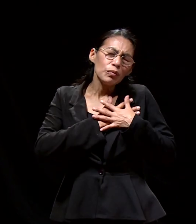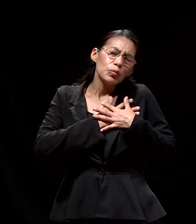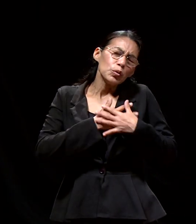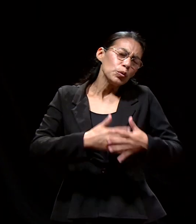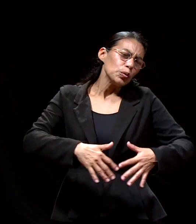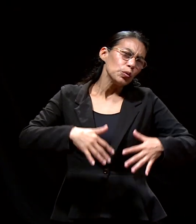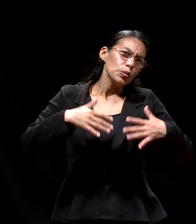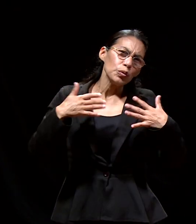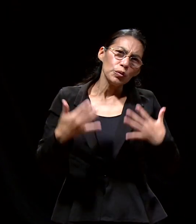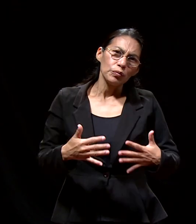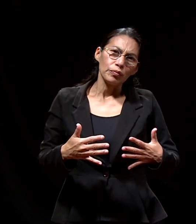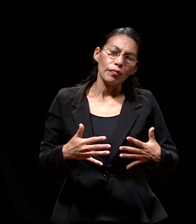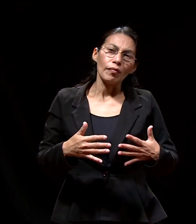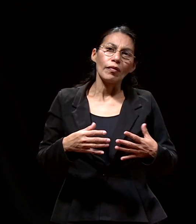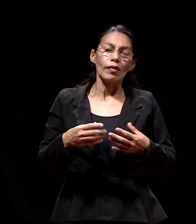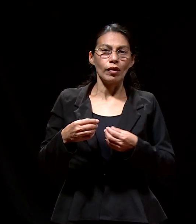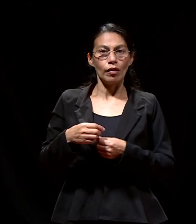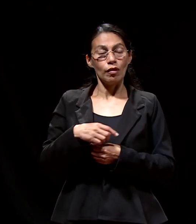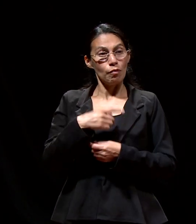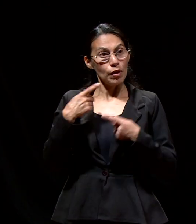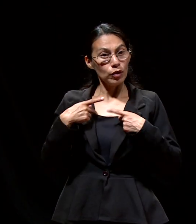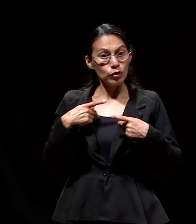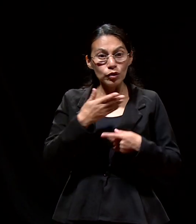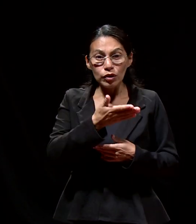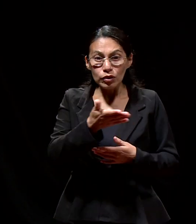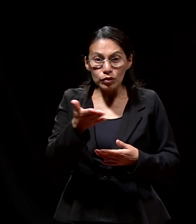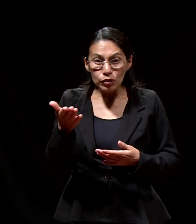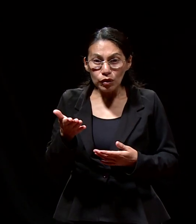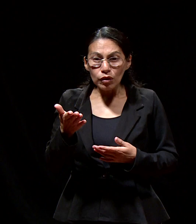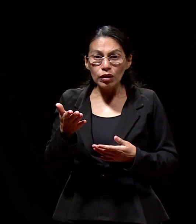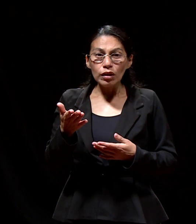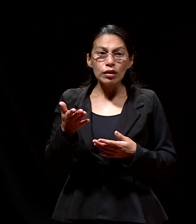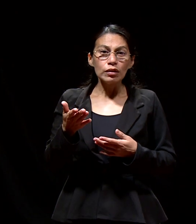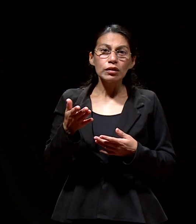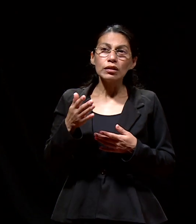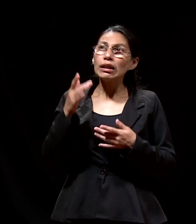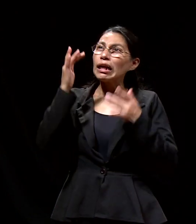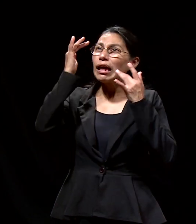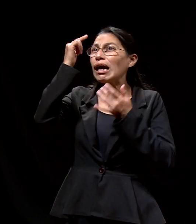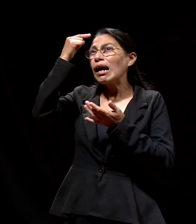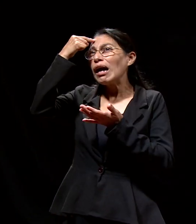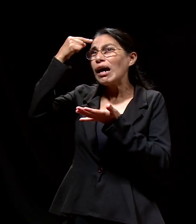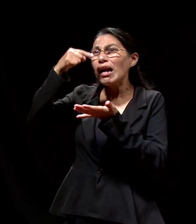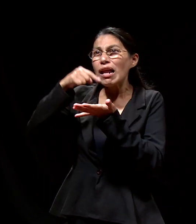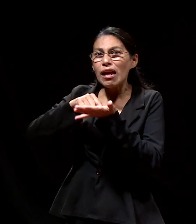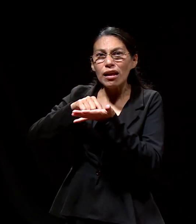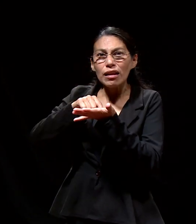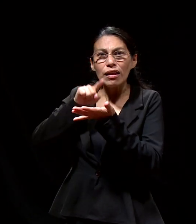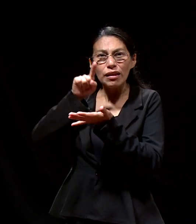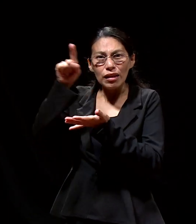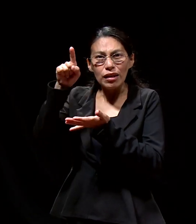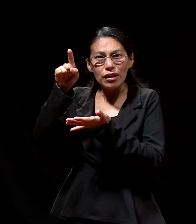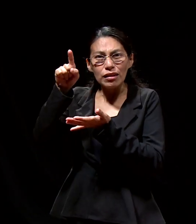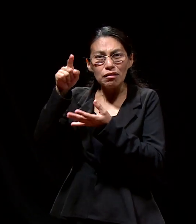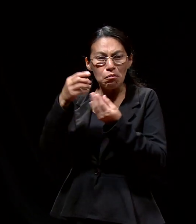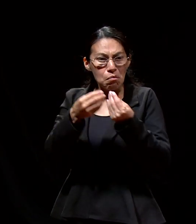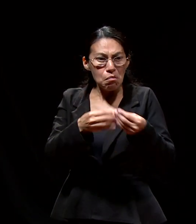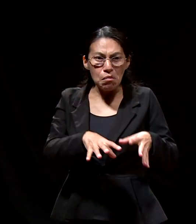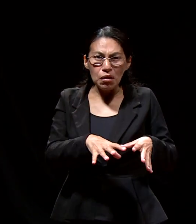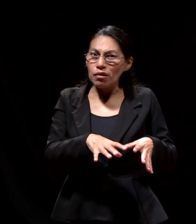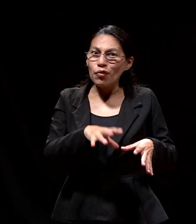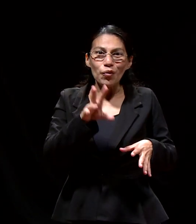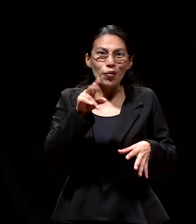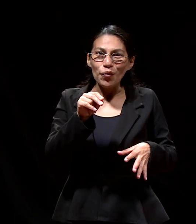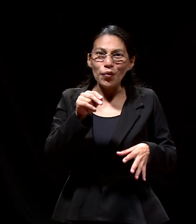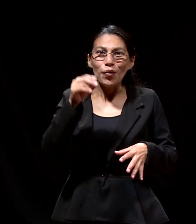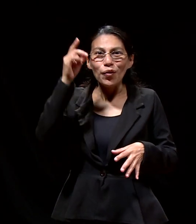que todo aquel que en el cree no se pierda más tenga vida eterna notemos